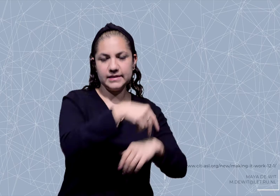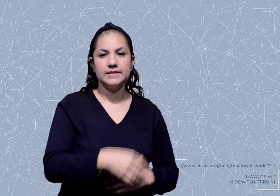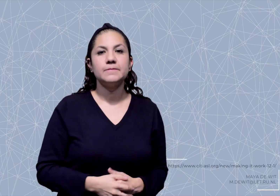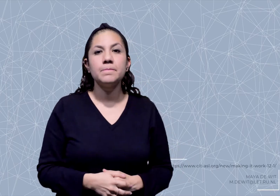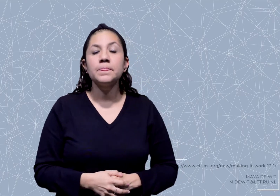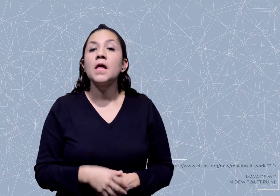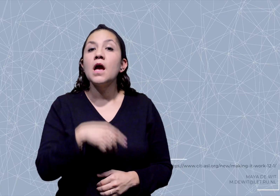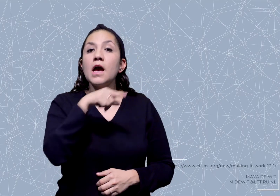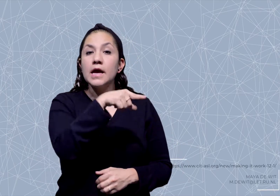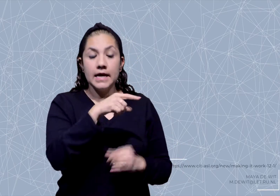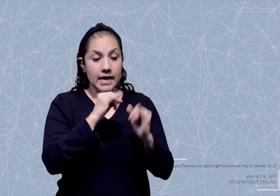este concepto.